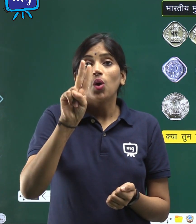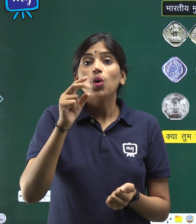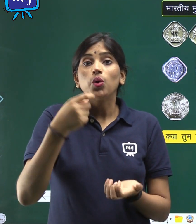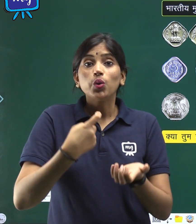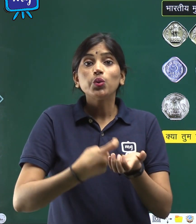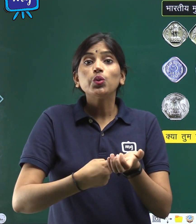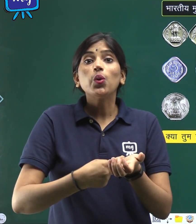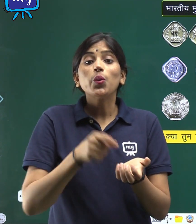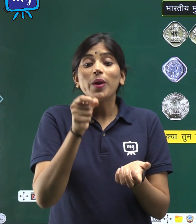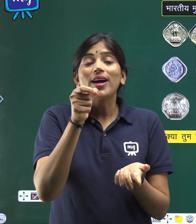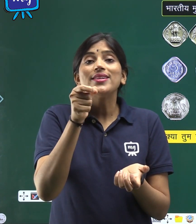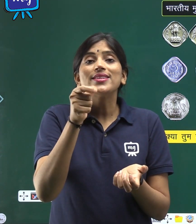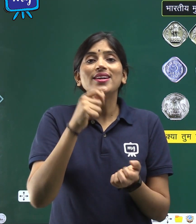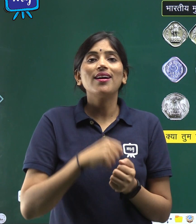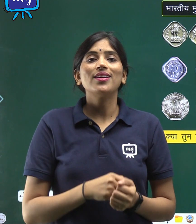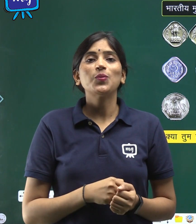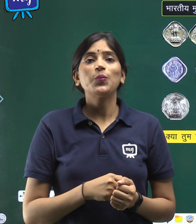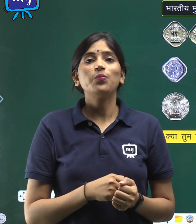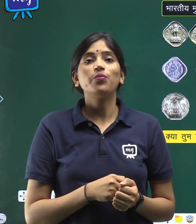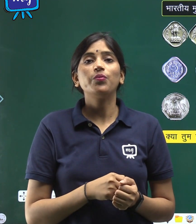2 रुपए का सिक्का,